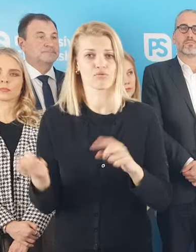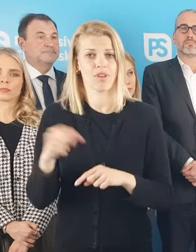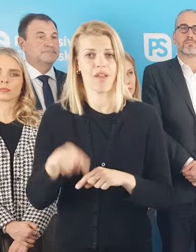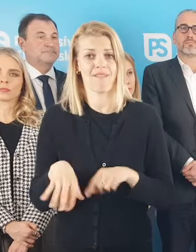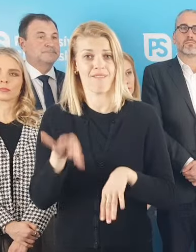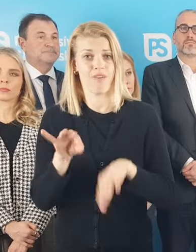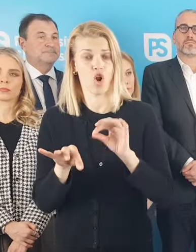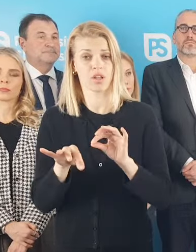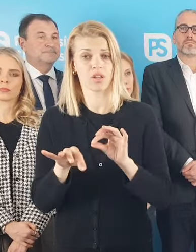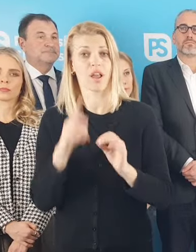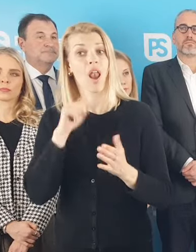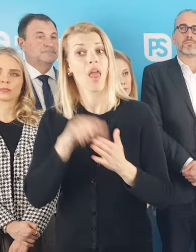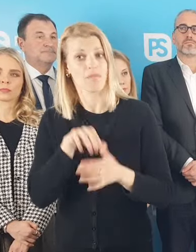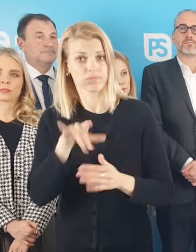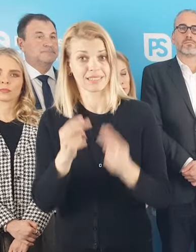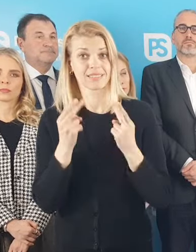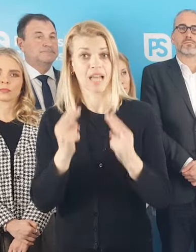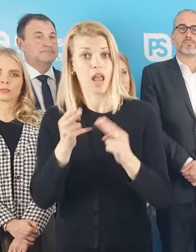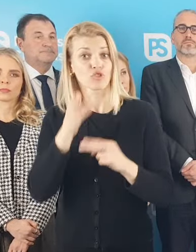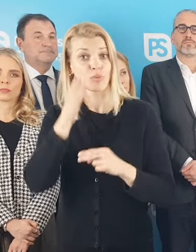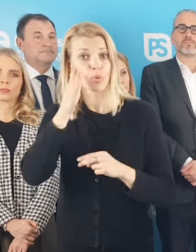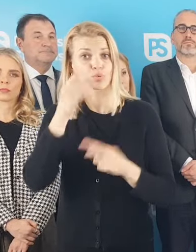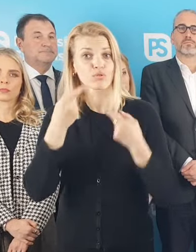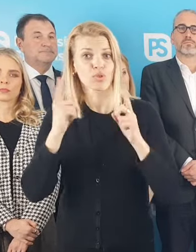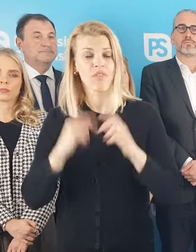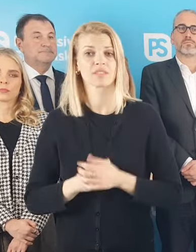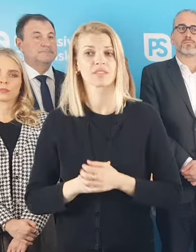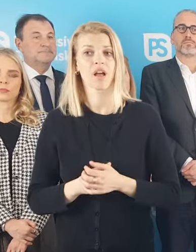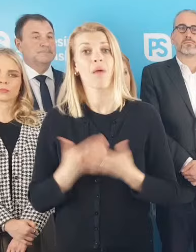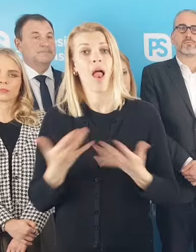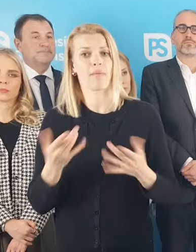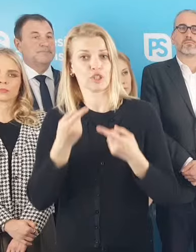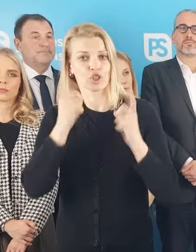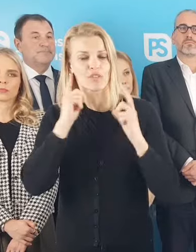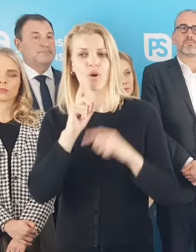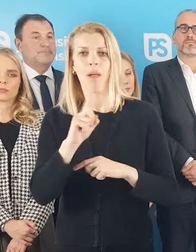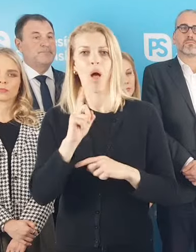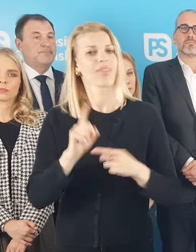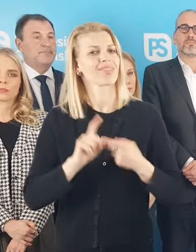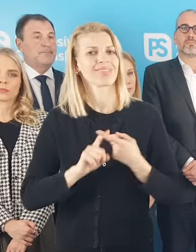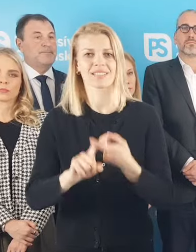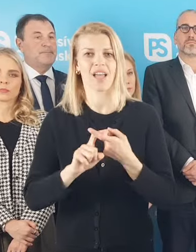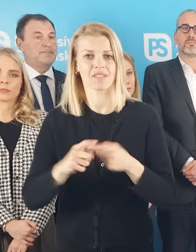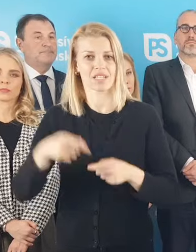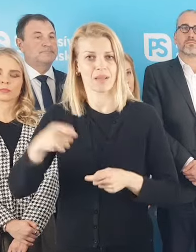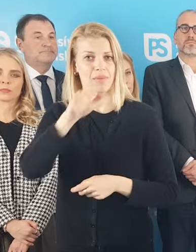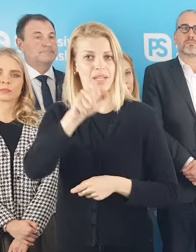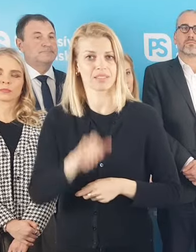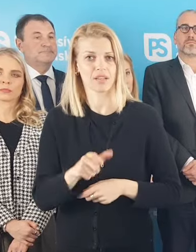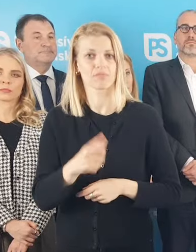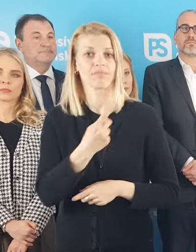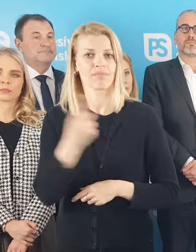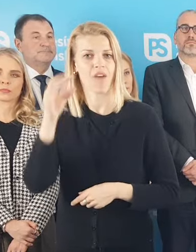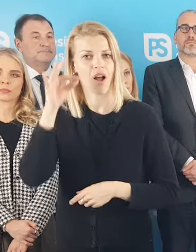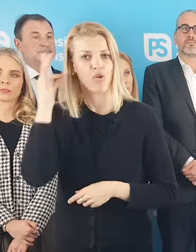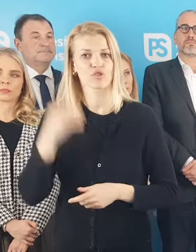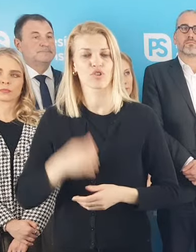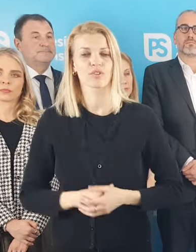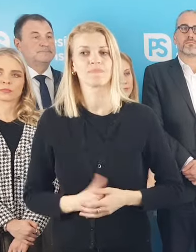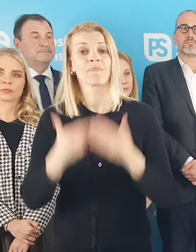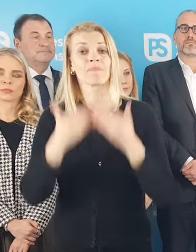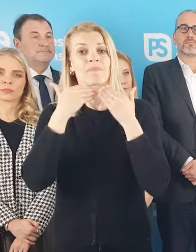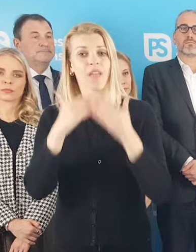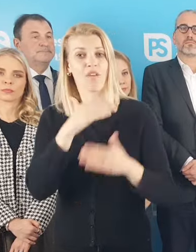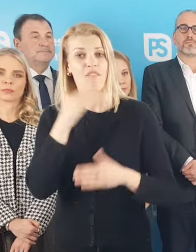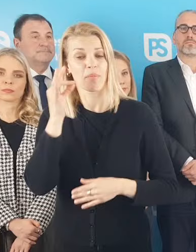ak vám záleží na budúcnosti Slovenska a ak vám záleží na tom, aby Slovensko malo nezávislého prezidenta Ivana Korčoka. Ďakujem vám